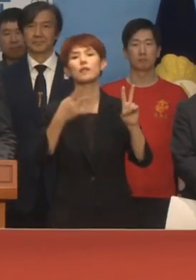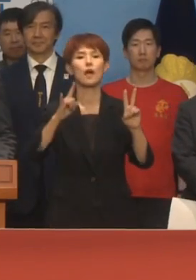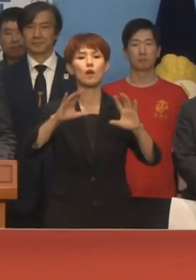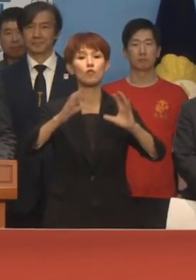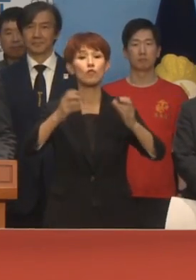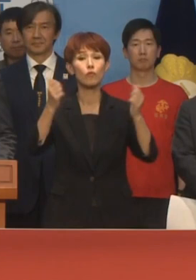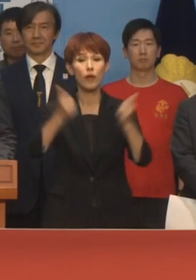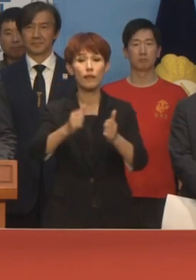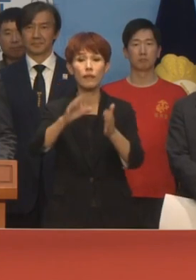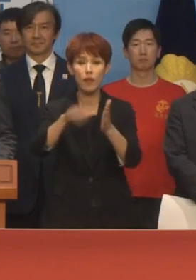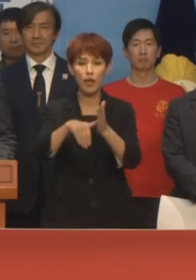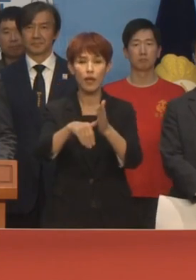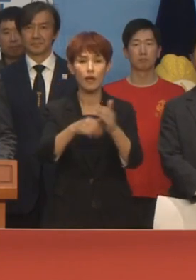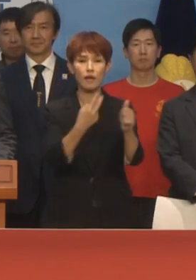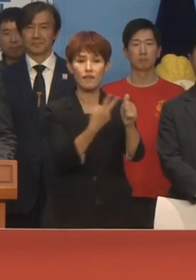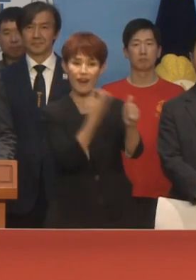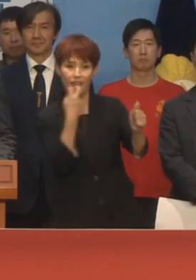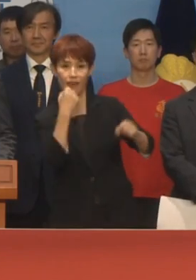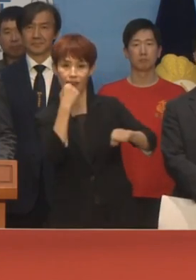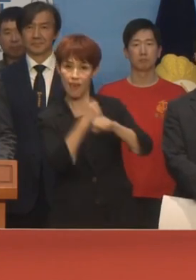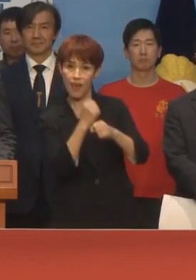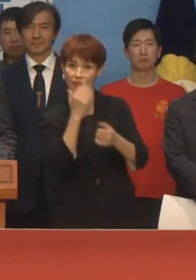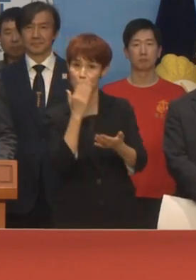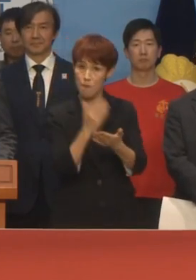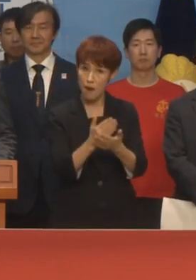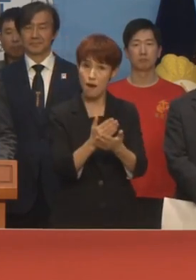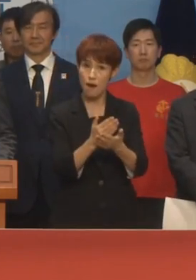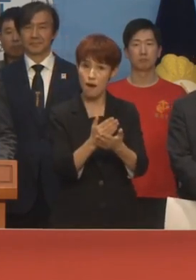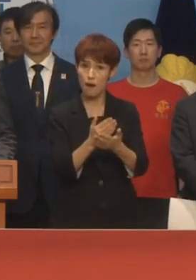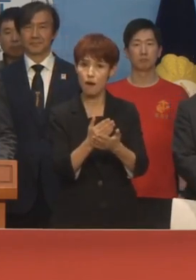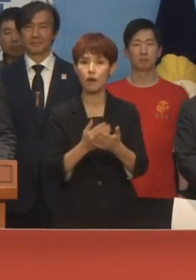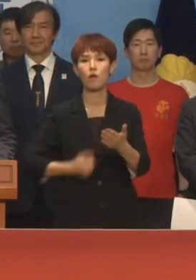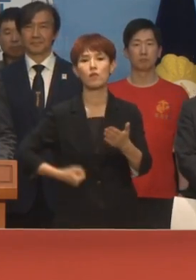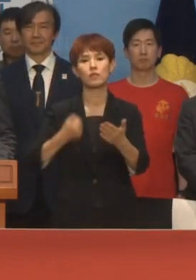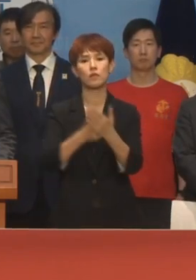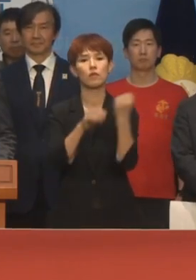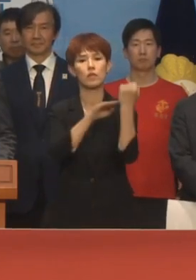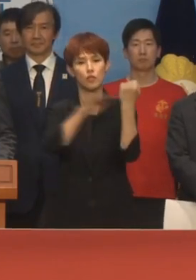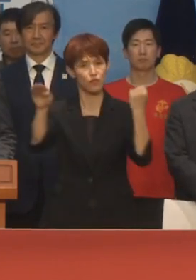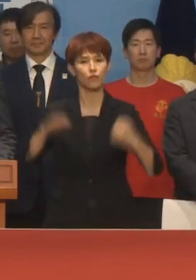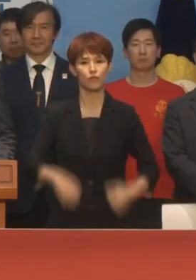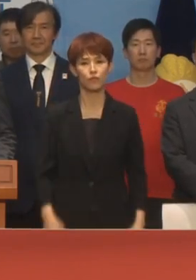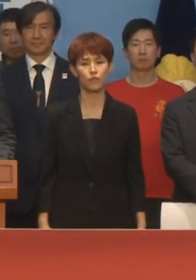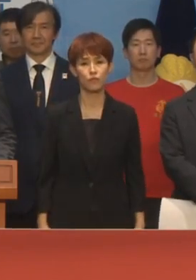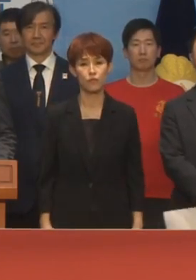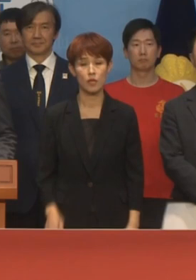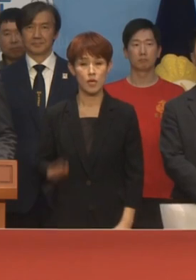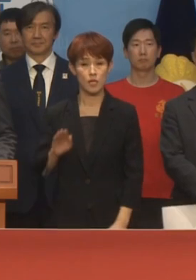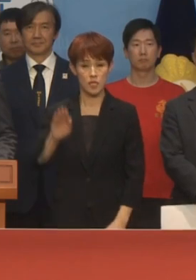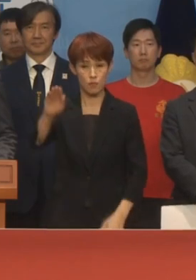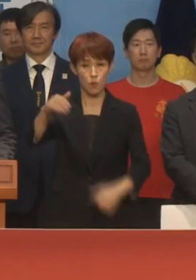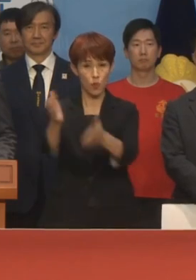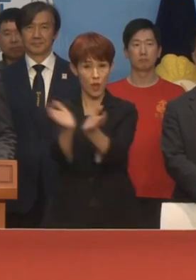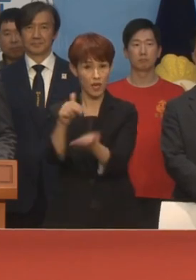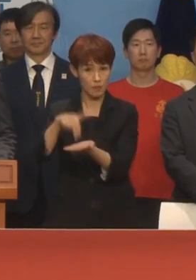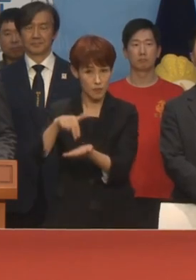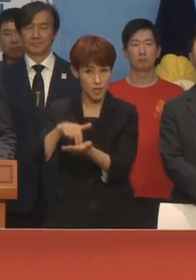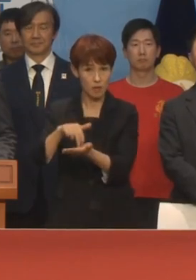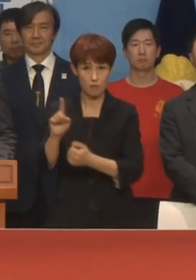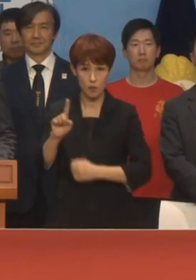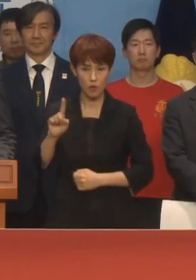탄핵의 문이 열리는가 열리지 않는가를 가늠하는 기준이 될 것입니다. 진보당은